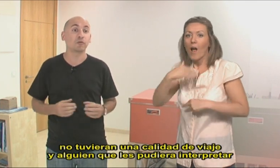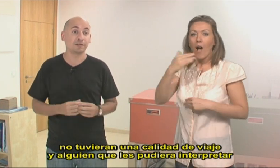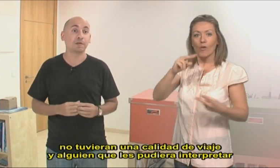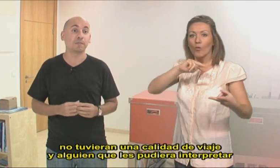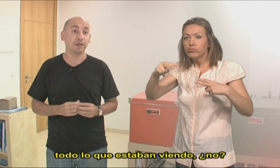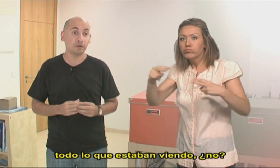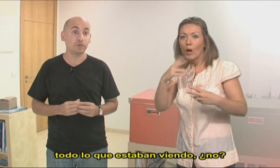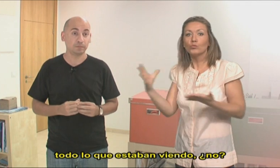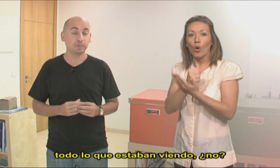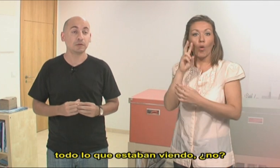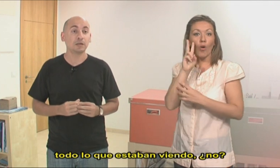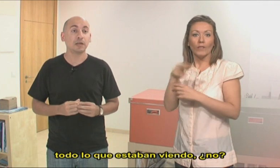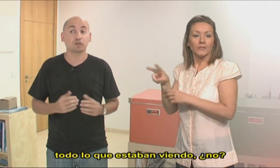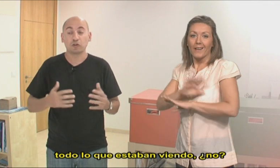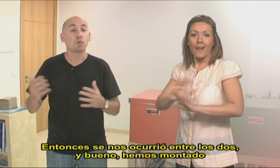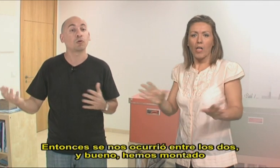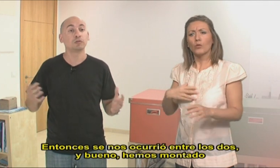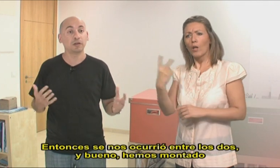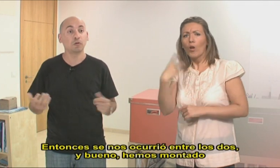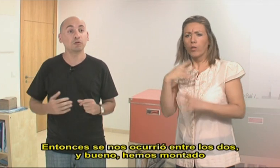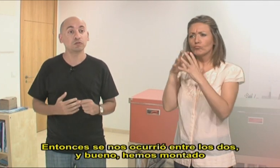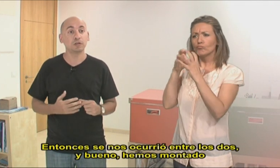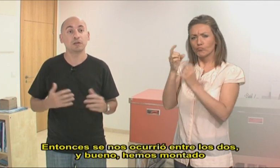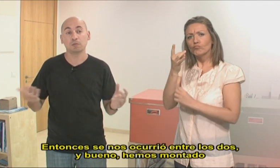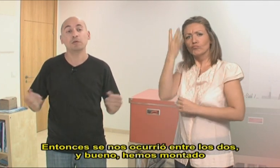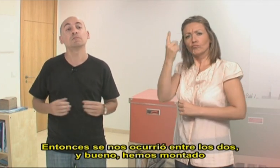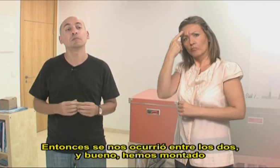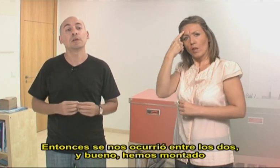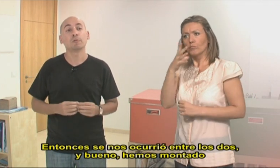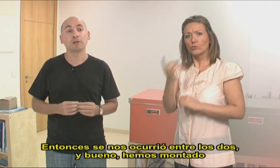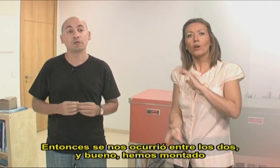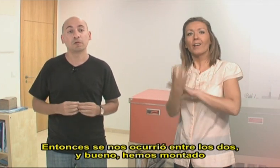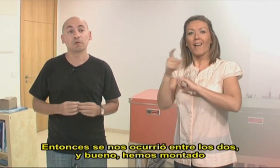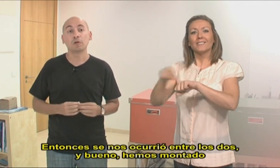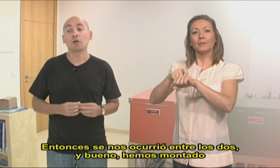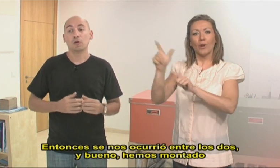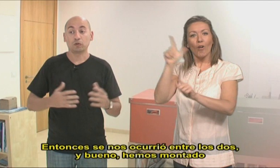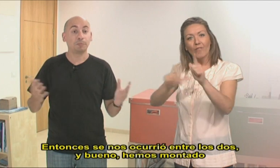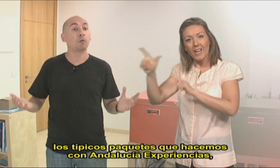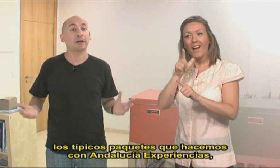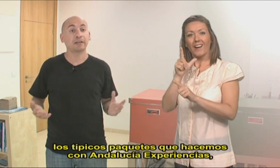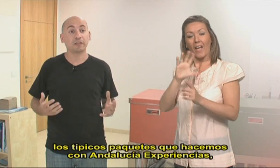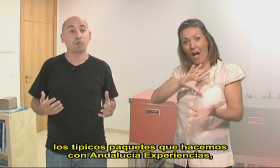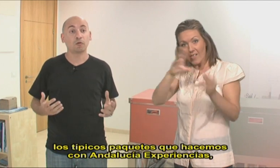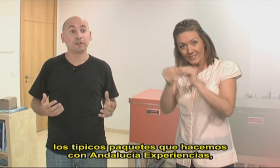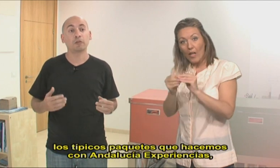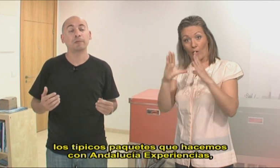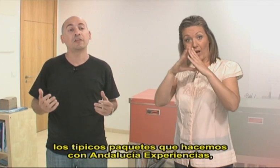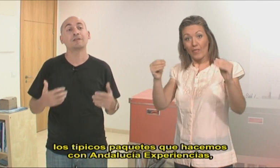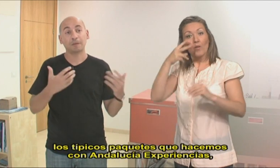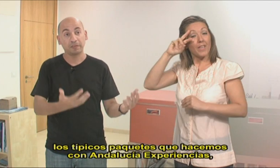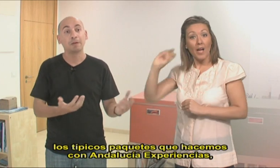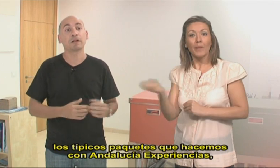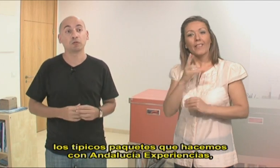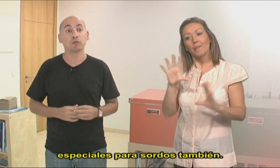interpretar todo lo que estaban viendo. Entonces se nos ocurrió entre los dos y hemos montado los típicos paquetes que hacemos con Andalucía